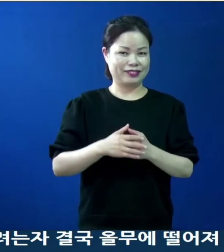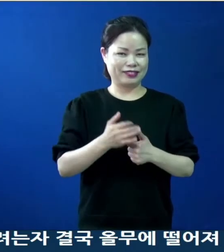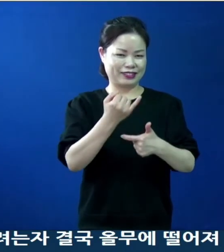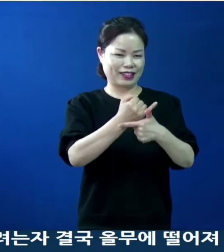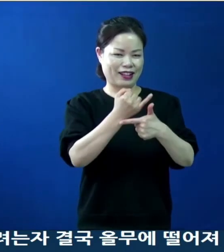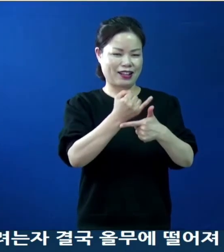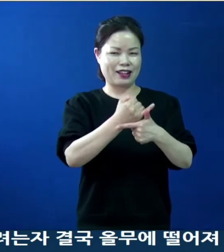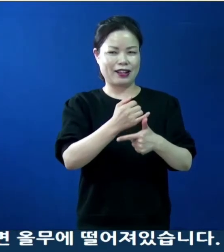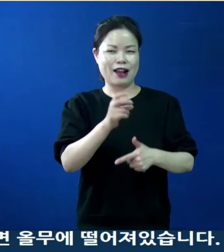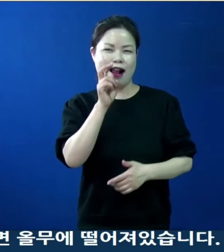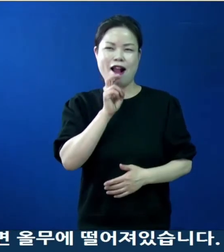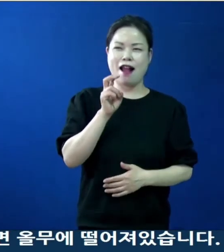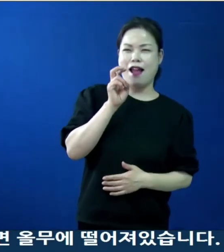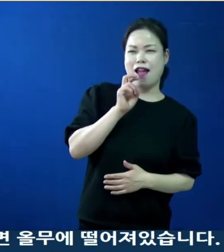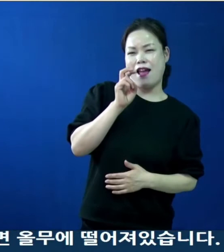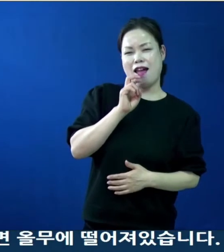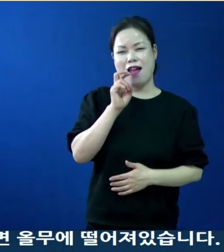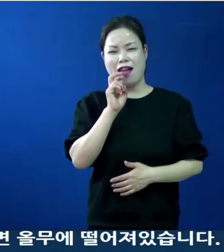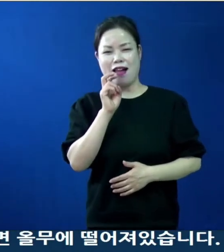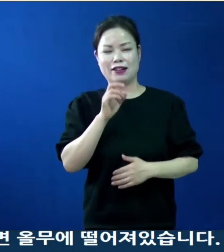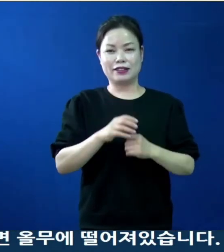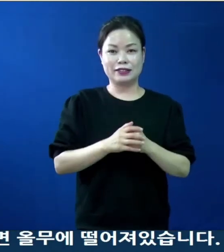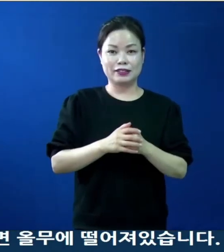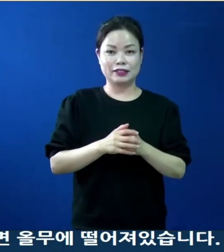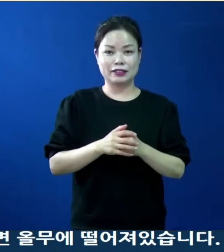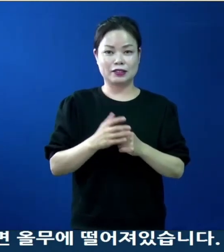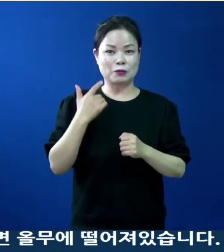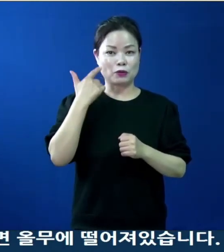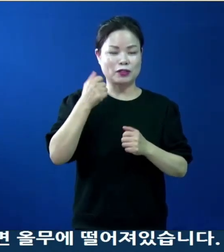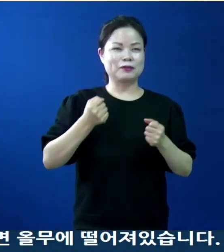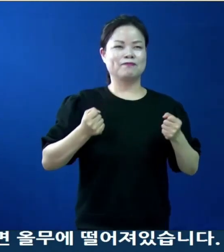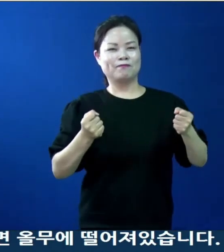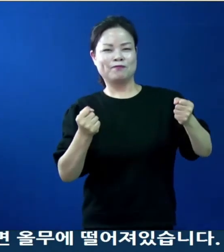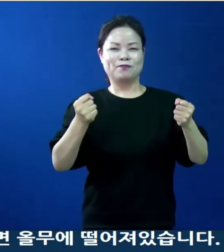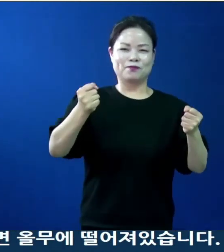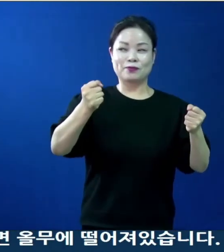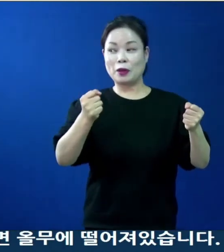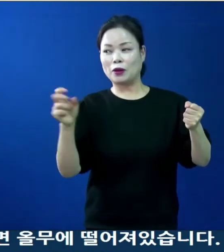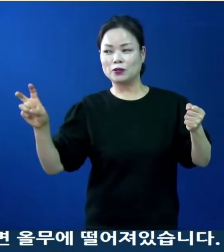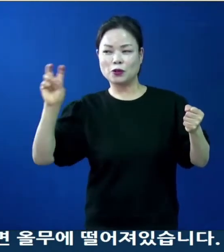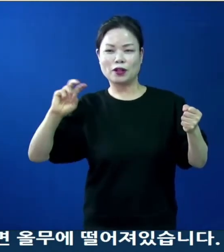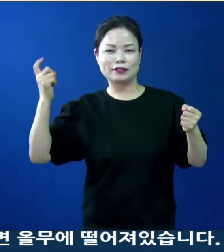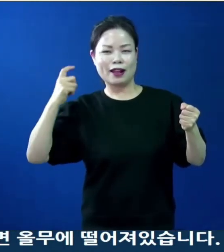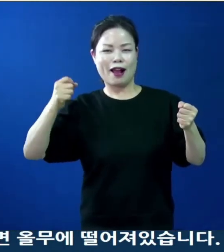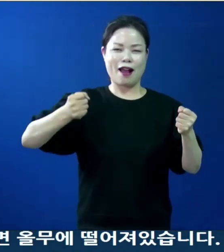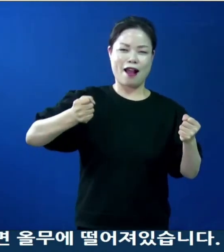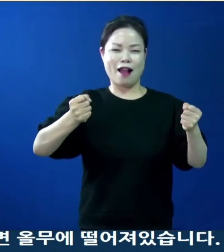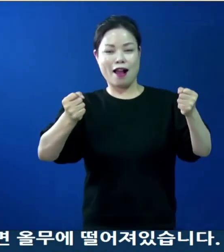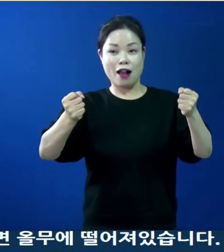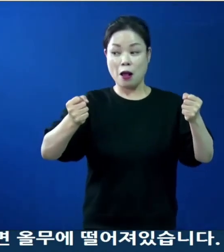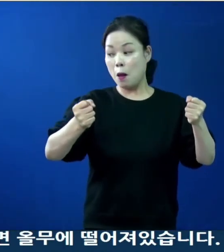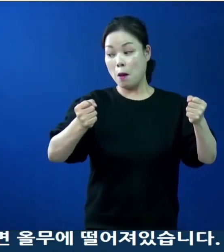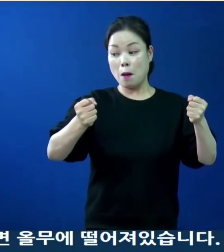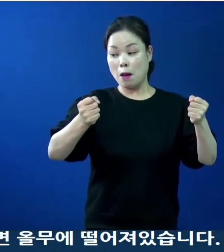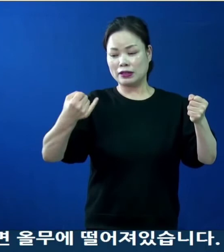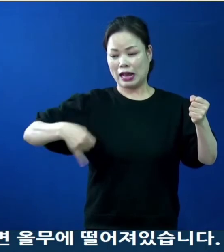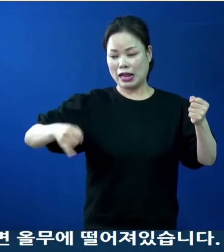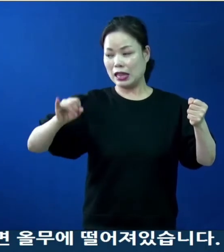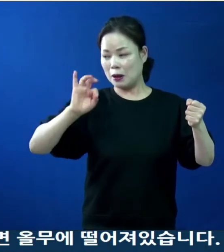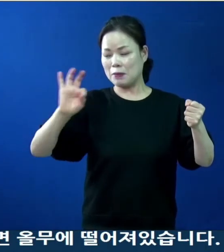이렇게 노래를 부르고 있었습니다. 근데 그게 그날 참 좋더라고요. 옆에서 이렇게 하고 있는 모습을 보면서 계속 이렇게